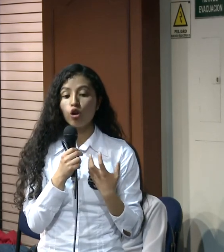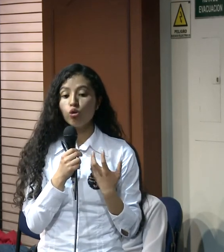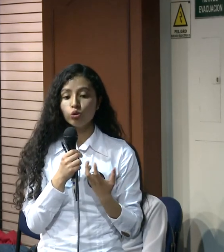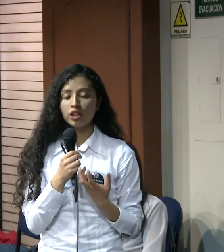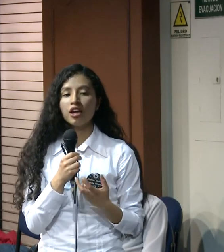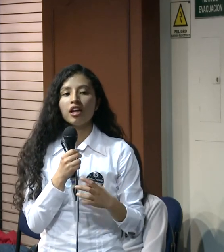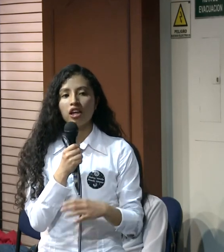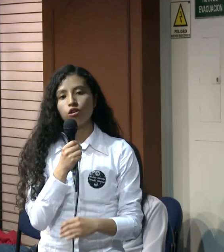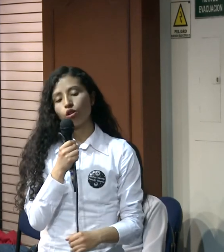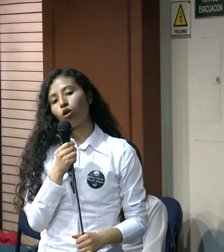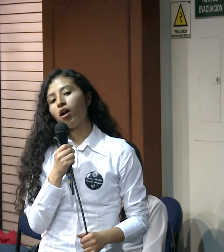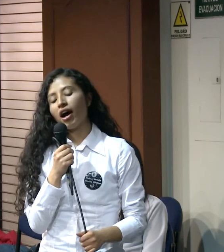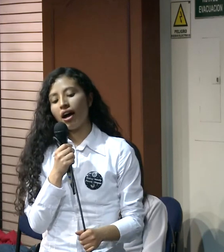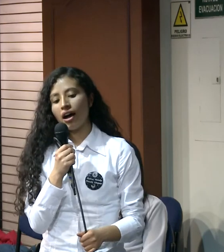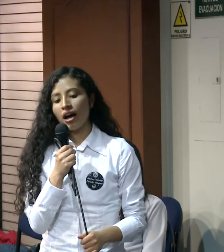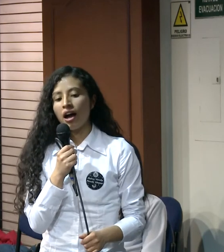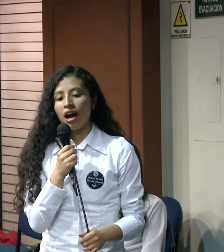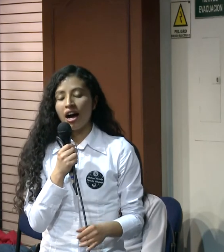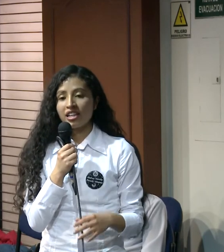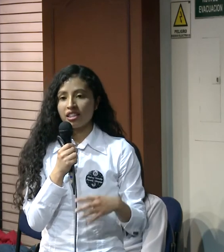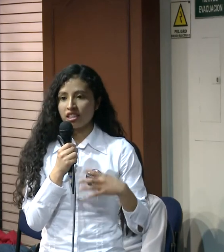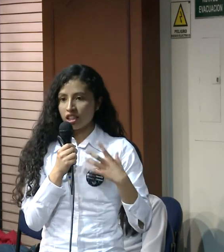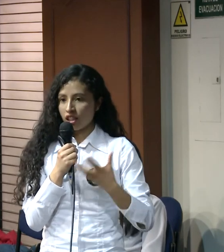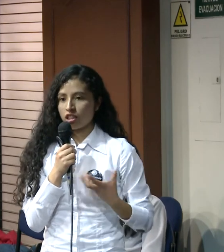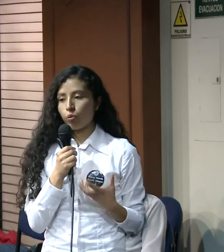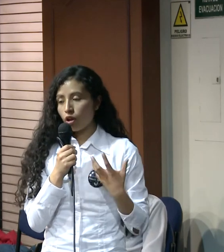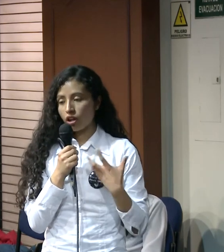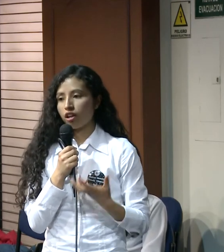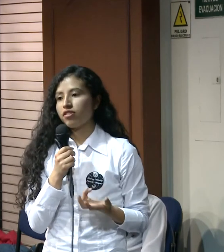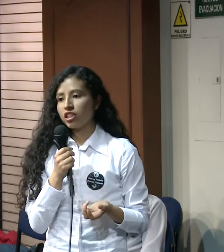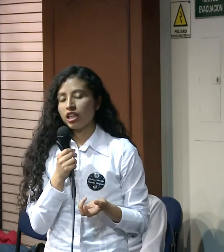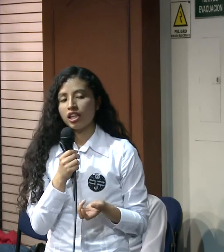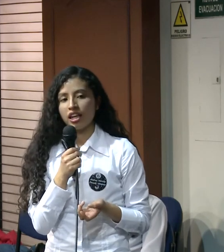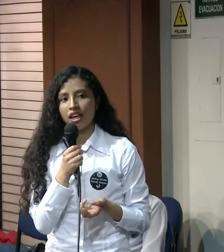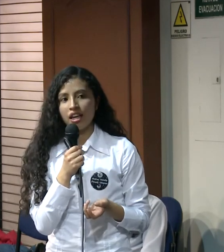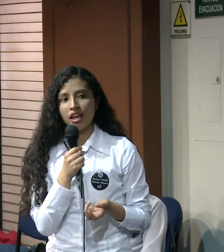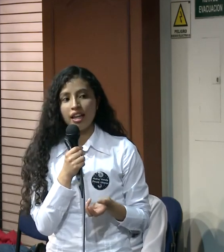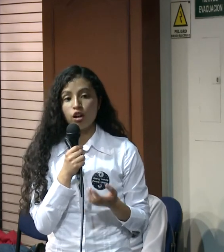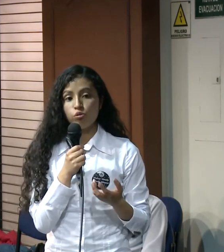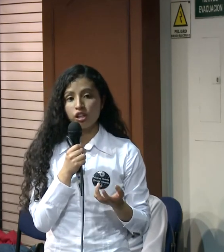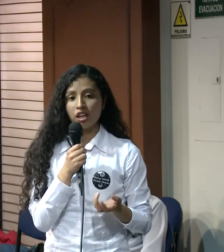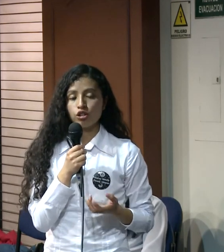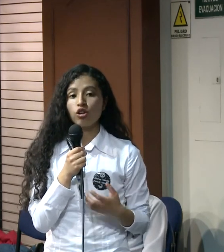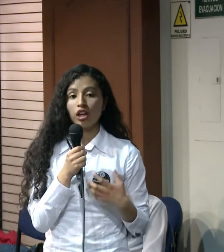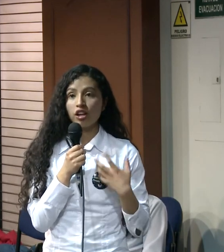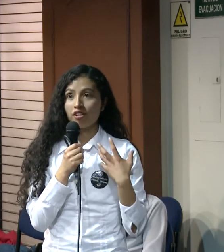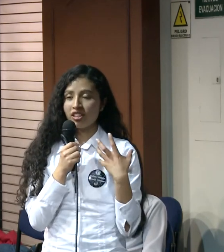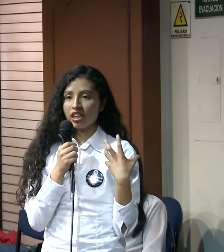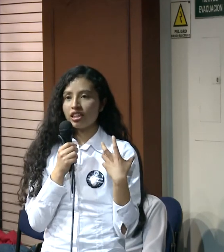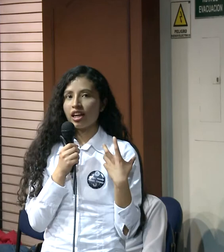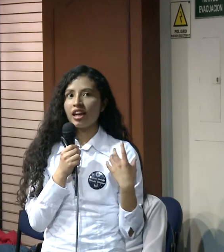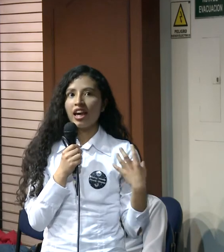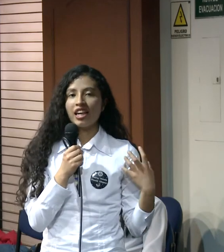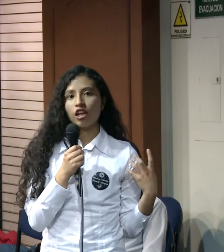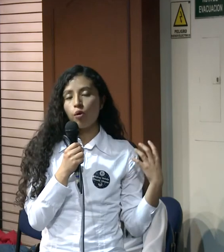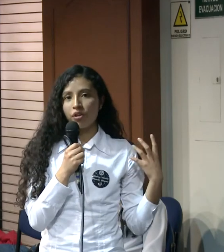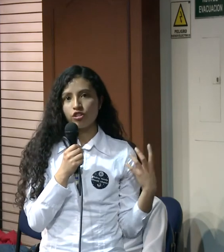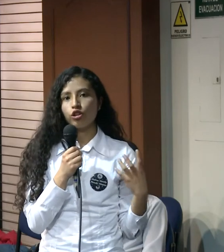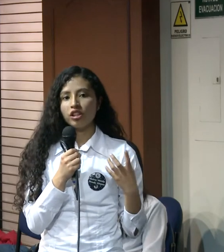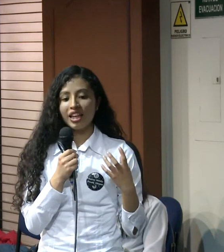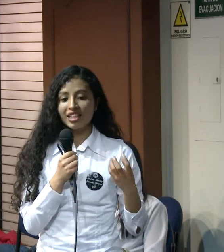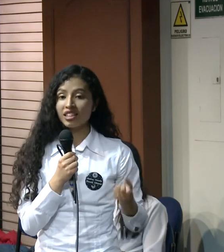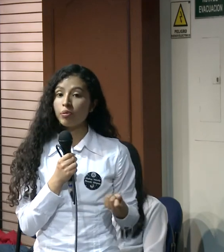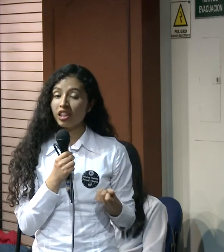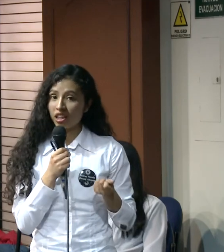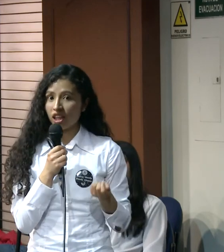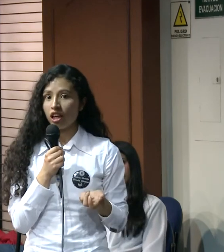manera conjunta en torno a esas estrategias que lograran facilitar la comunicación, que lograran facilitar esa